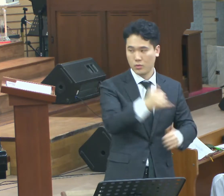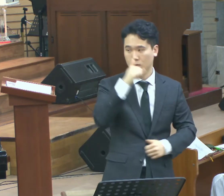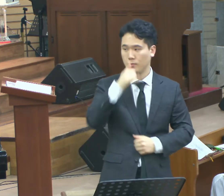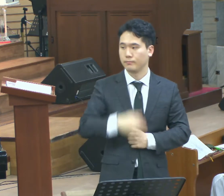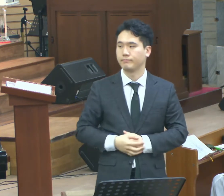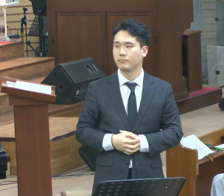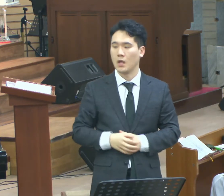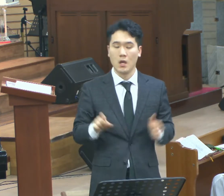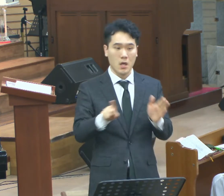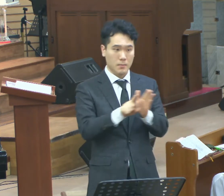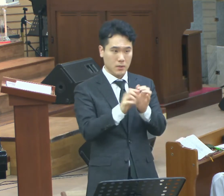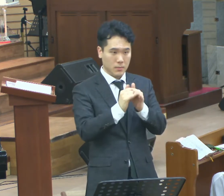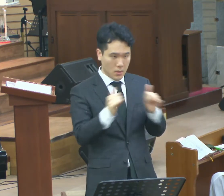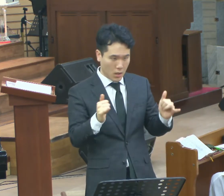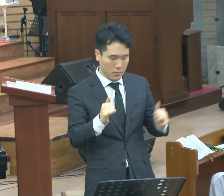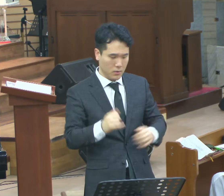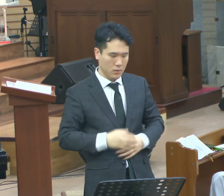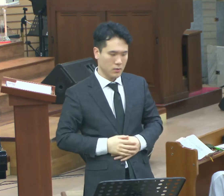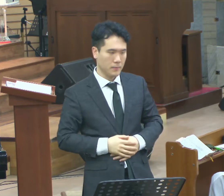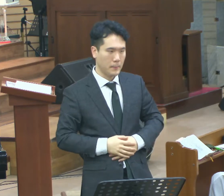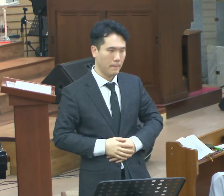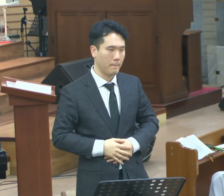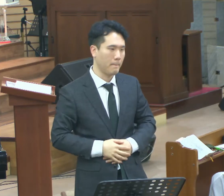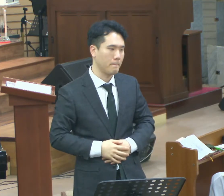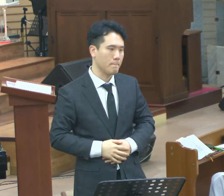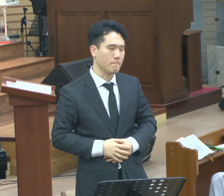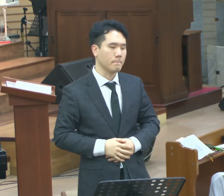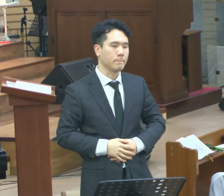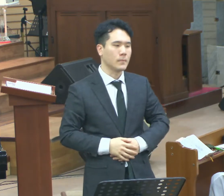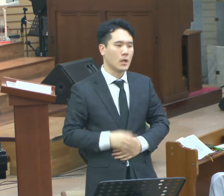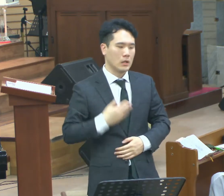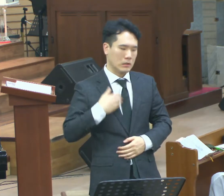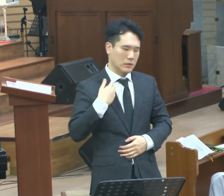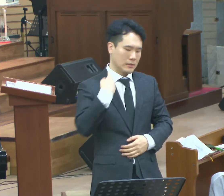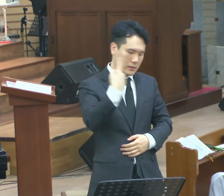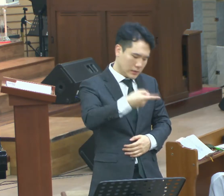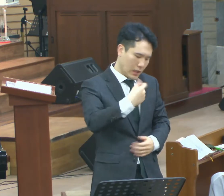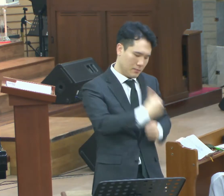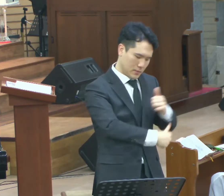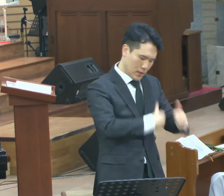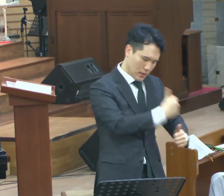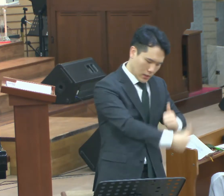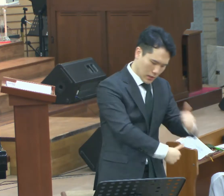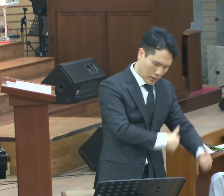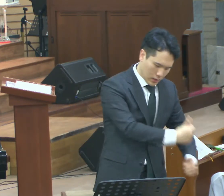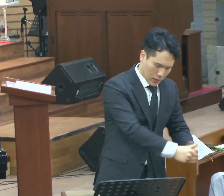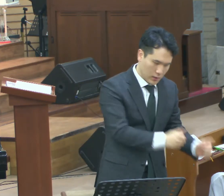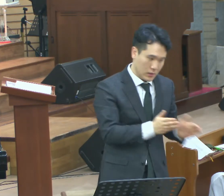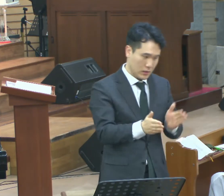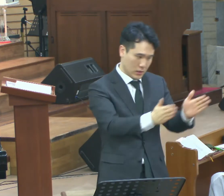믿음의 사람들은 해야 될 일이 뭐냐 하면 다음 세대의 길을 살려주는 거예요.